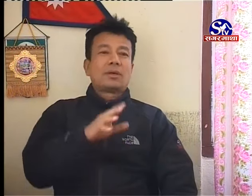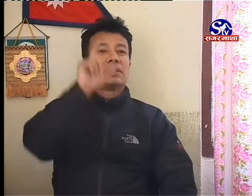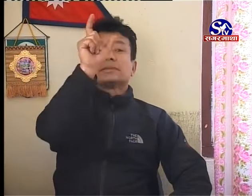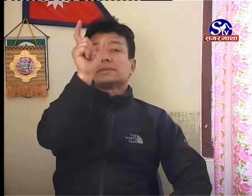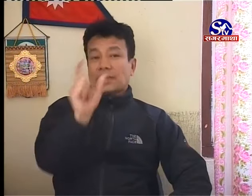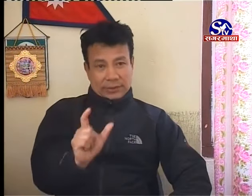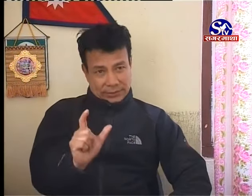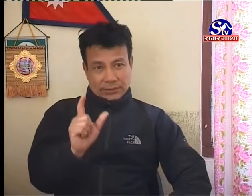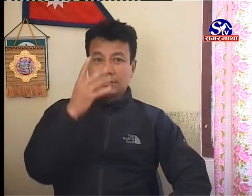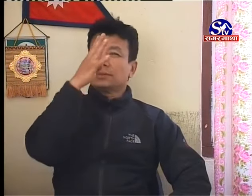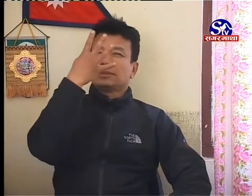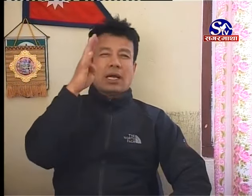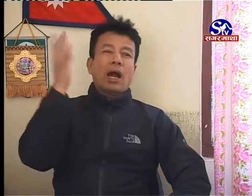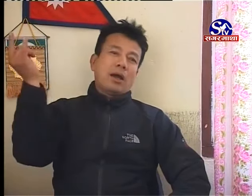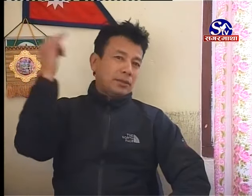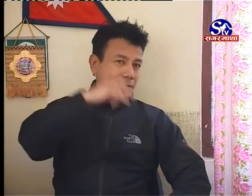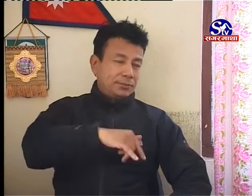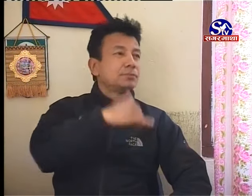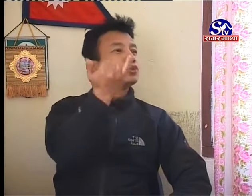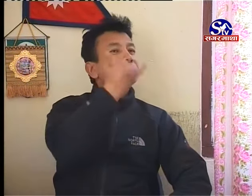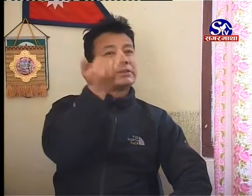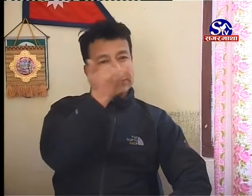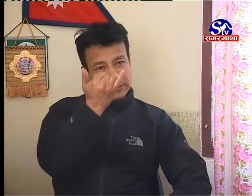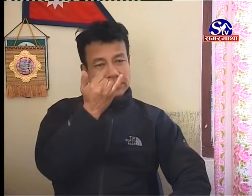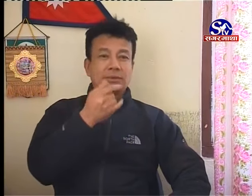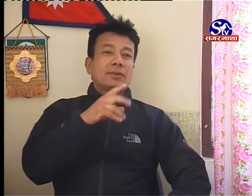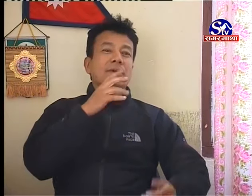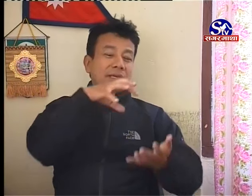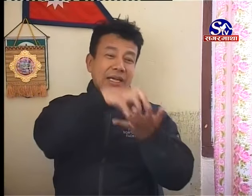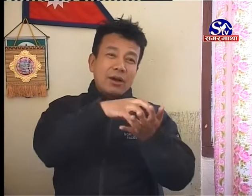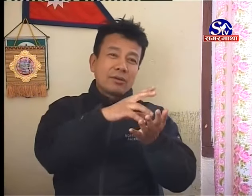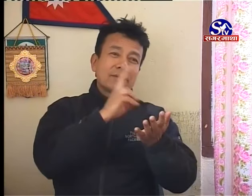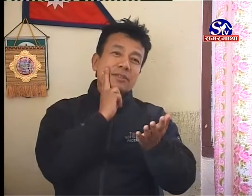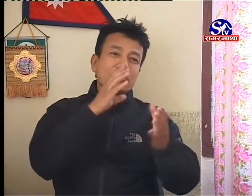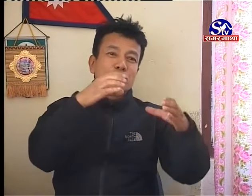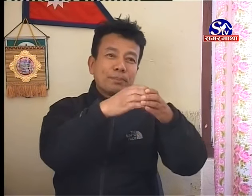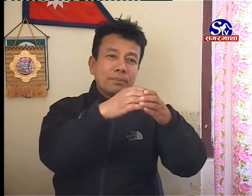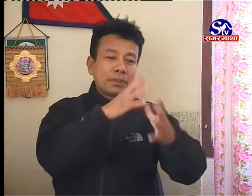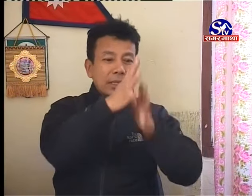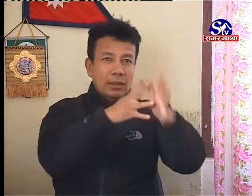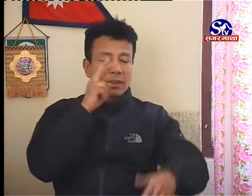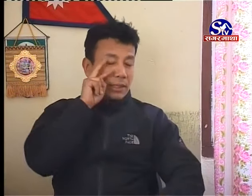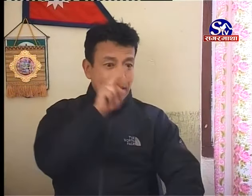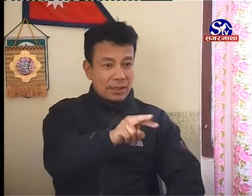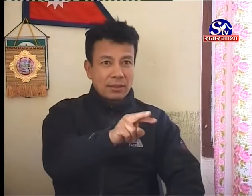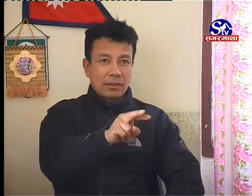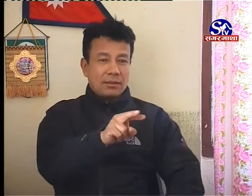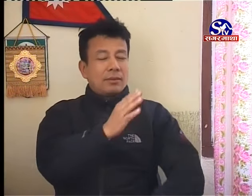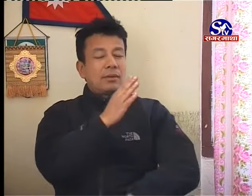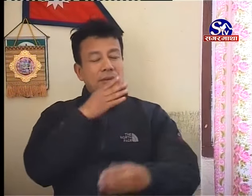थियो। 4 चाहिँ इटालियन बहिराहरू यहाँ घुम्न आउनुभएको थियो ग्रुपमा, अनि हामीलाई देखेर चाहिँ